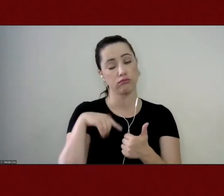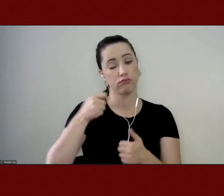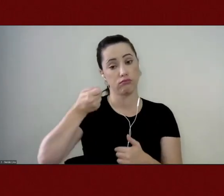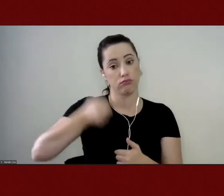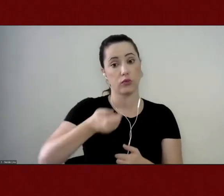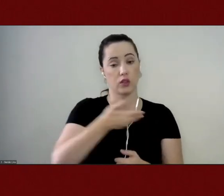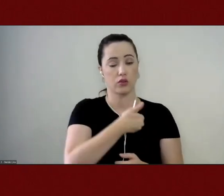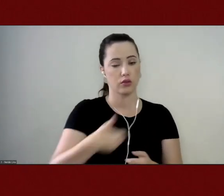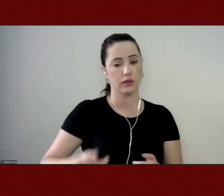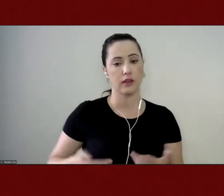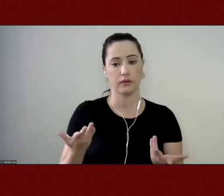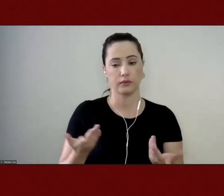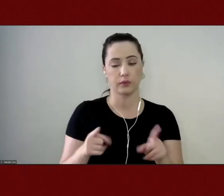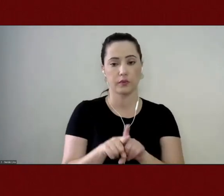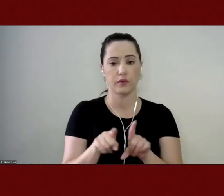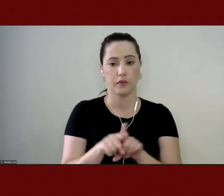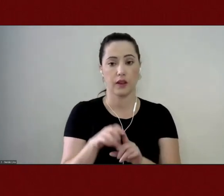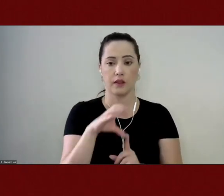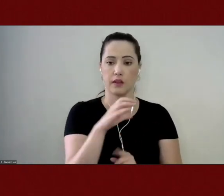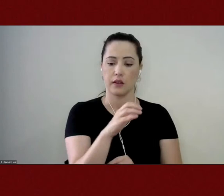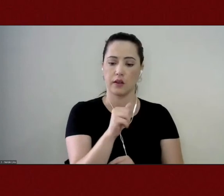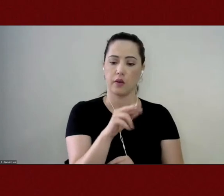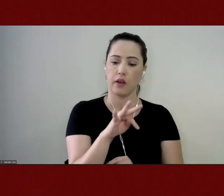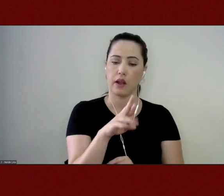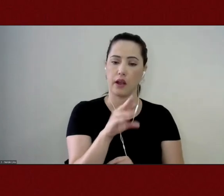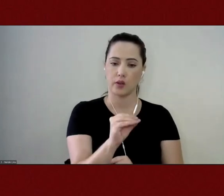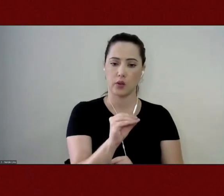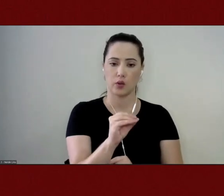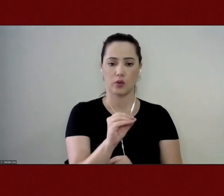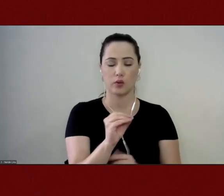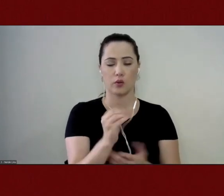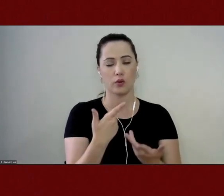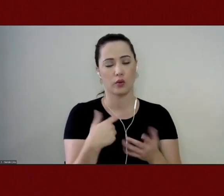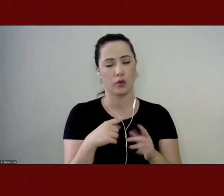o continente e conduz ao enrijecimento da